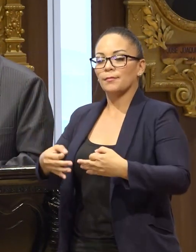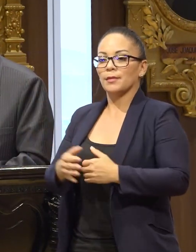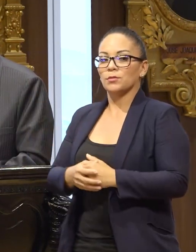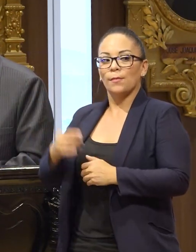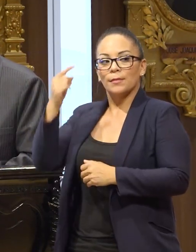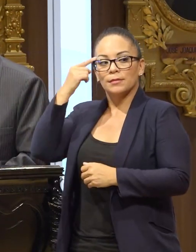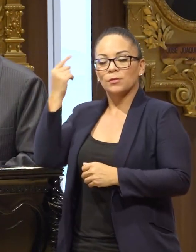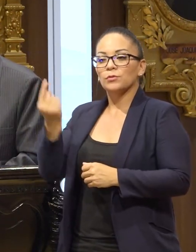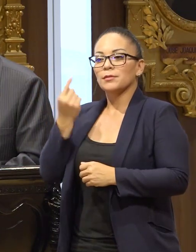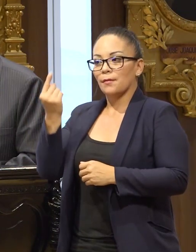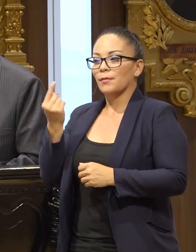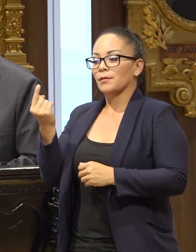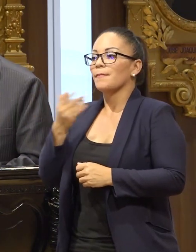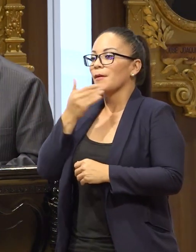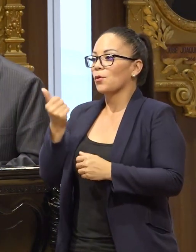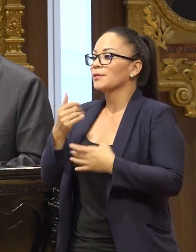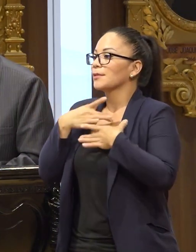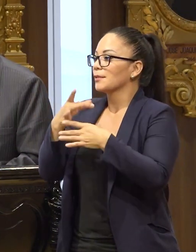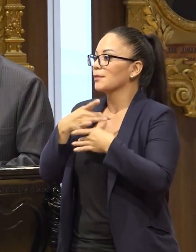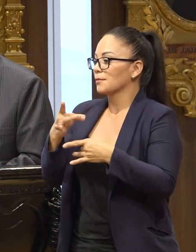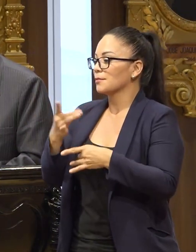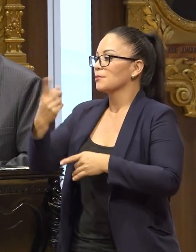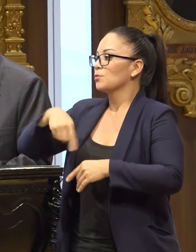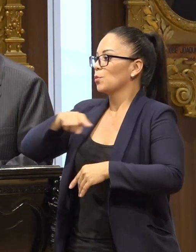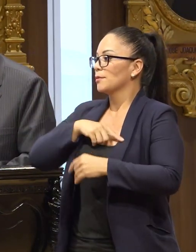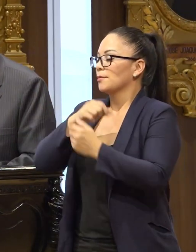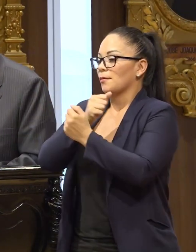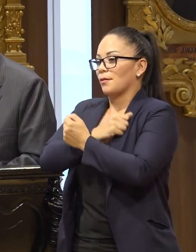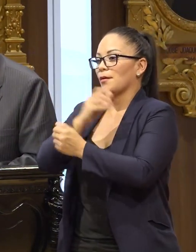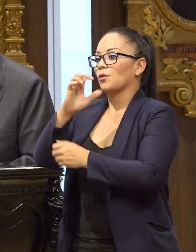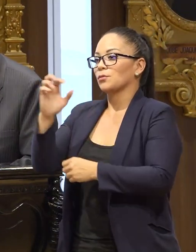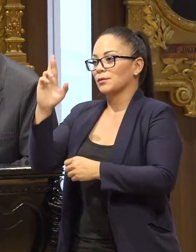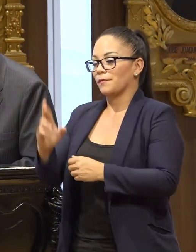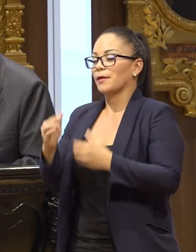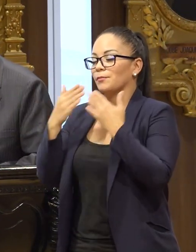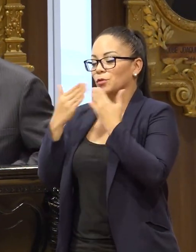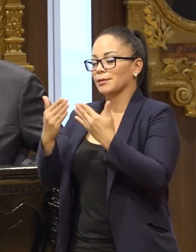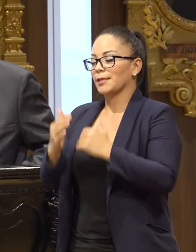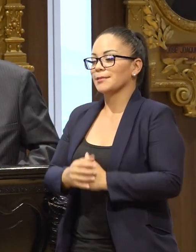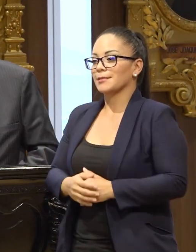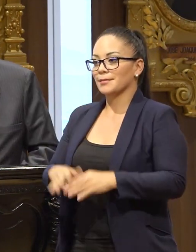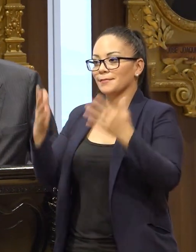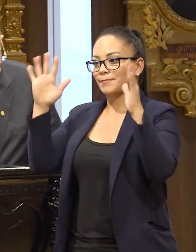pensando siempre en los mejores intereses de nuestra querida Costa Rica. Muchas gracias.